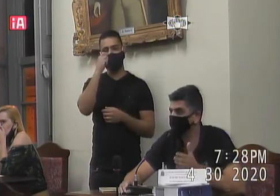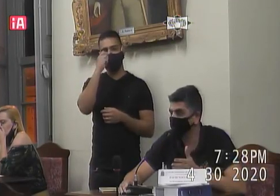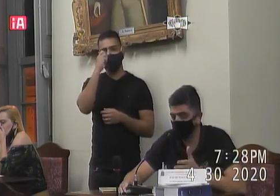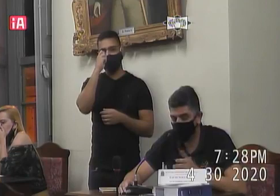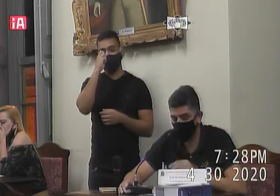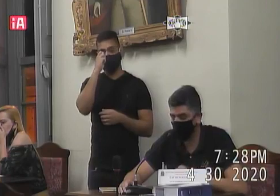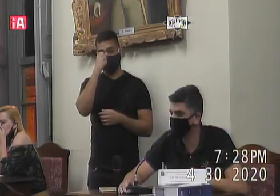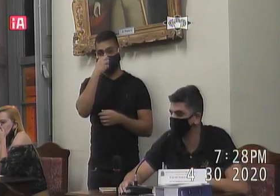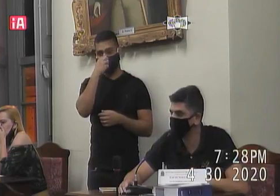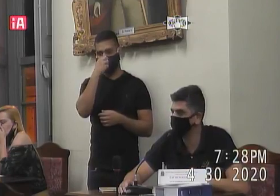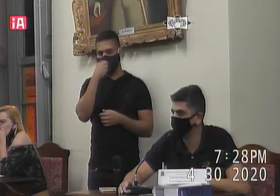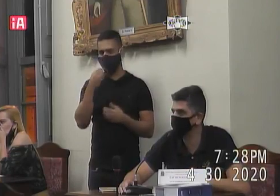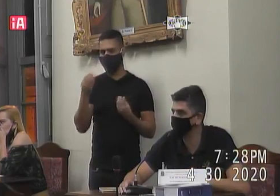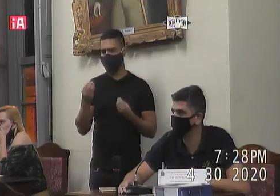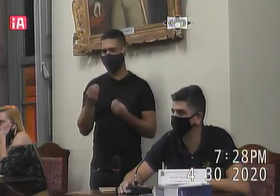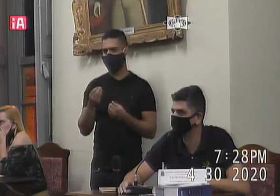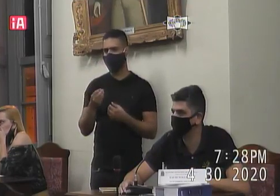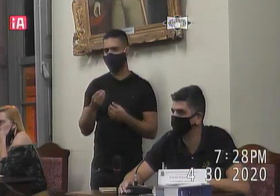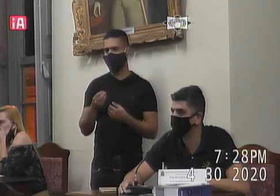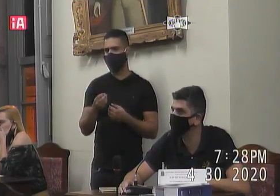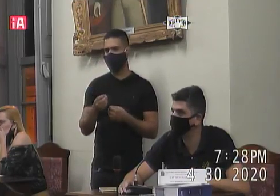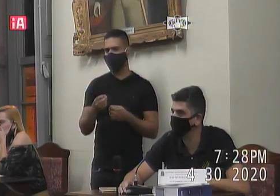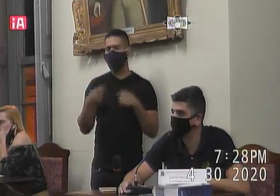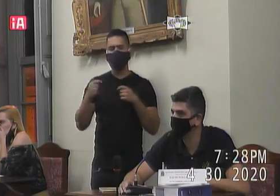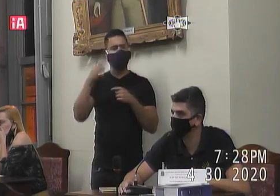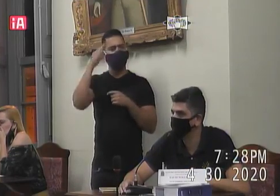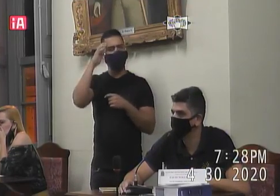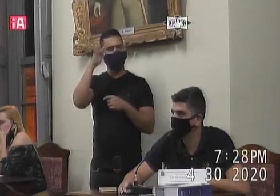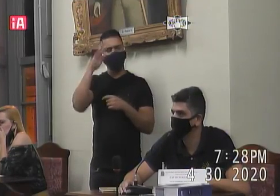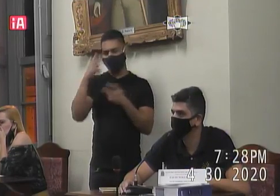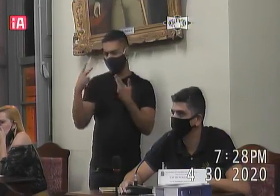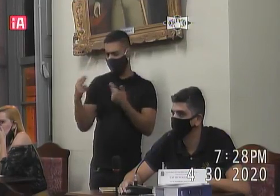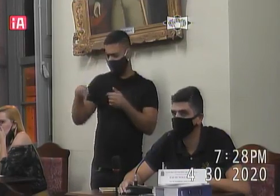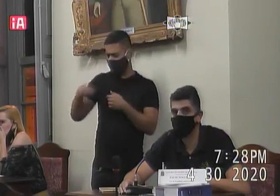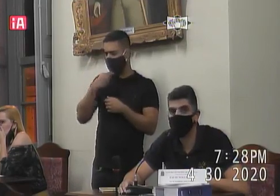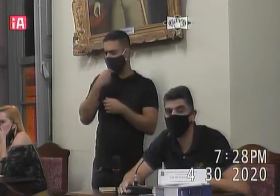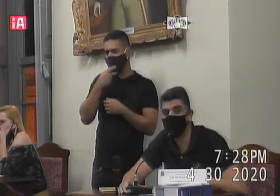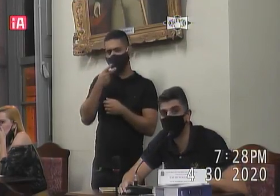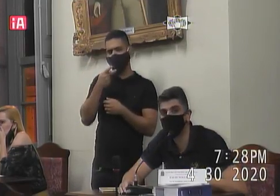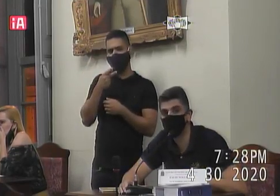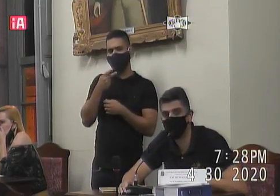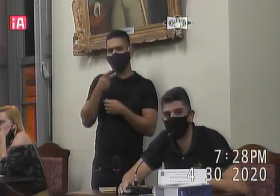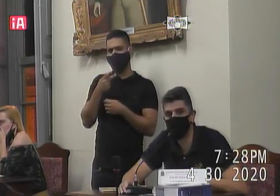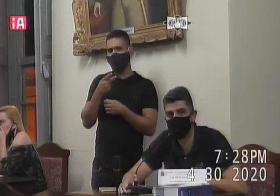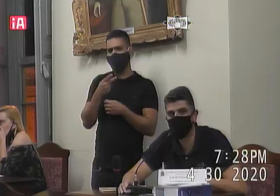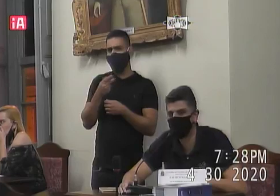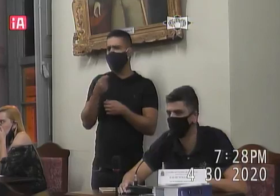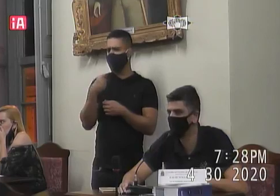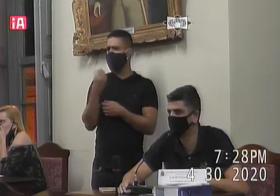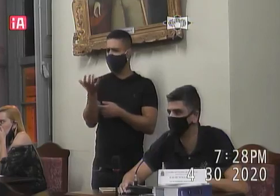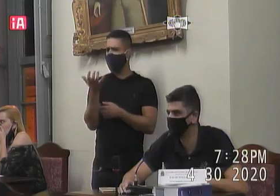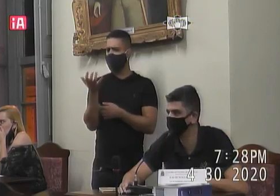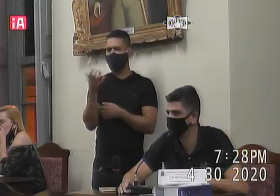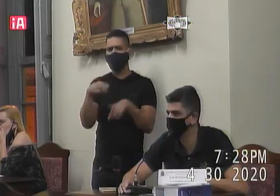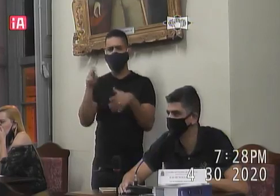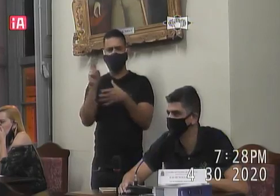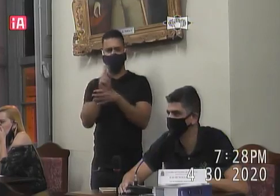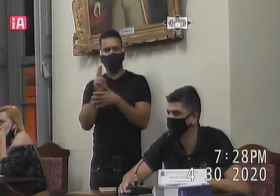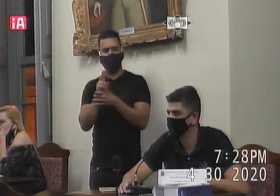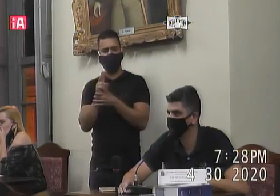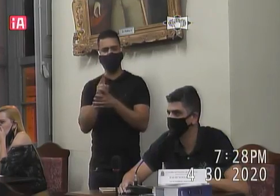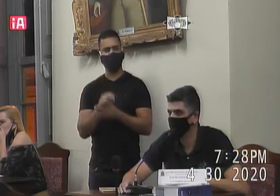será que esse é o pensamento que essa cidade precisa ter? Será que é isso que nós queremos para a cidade de